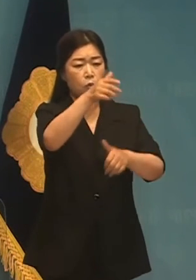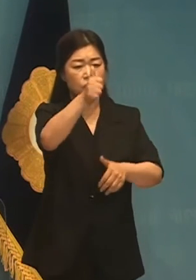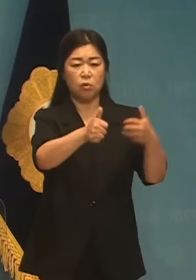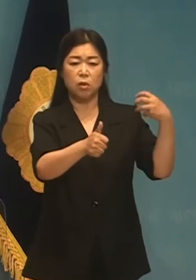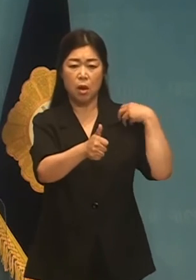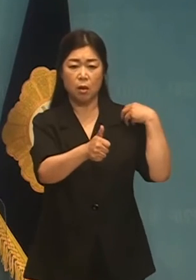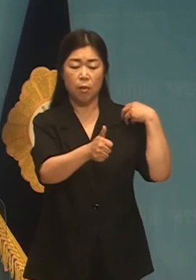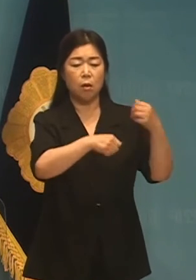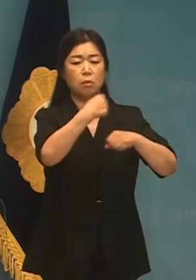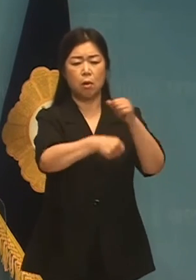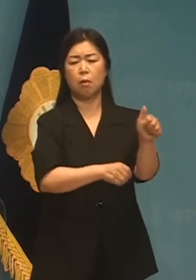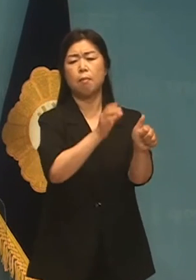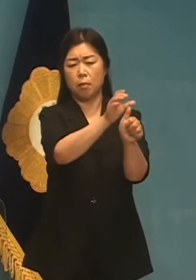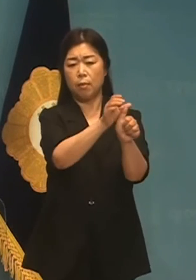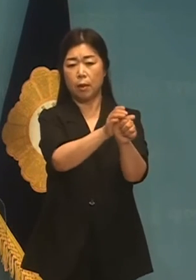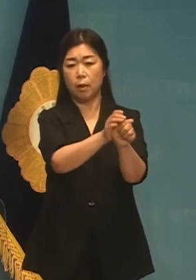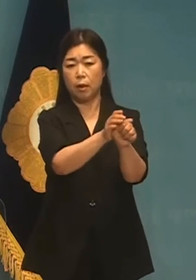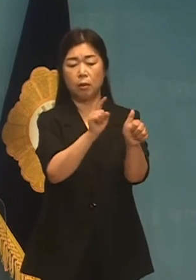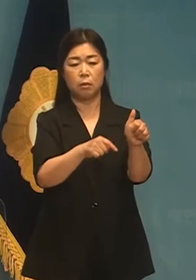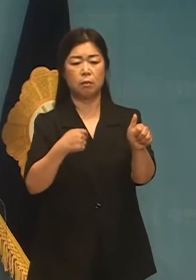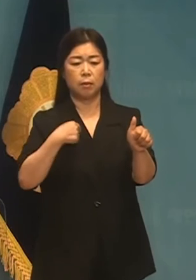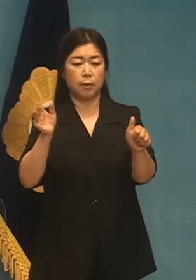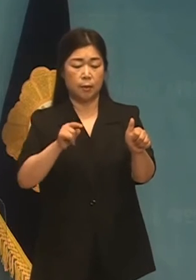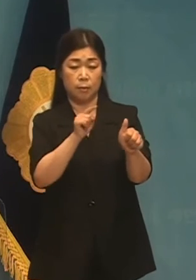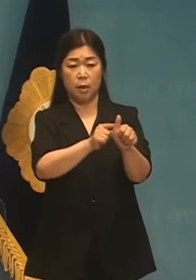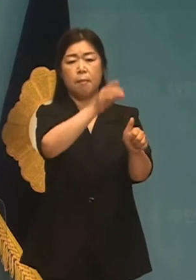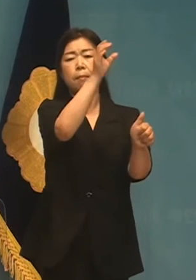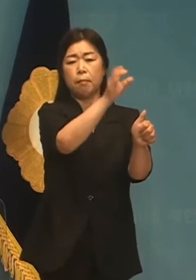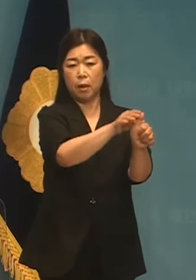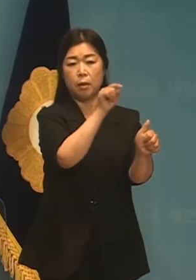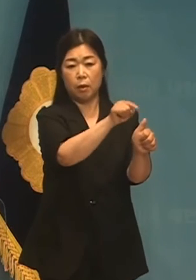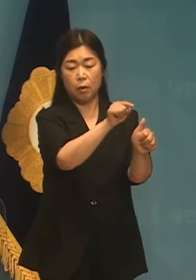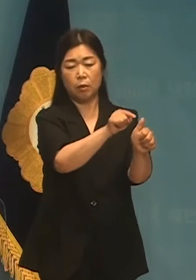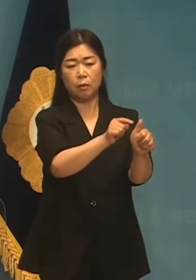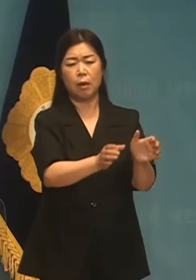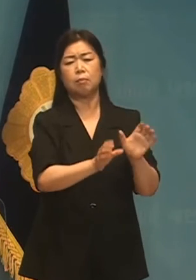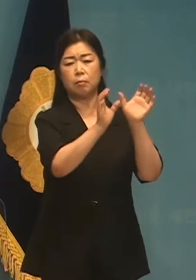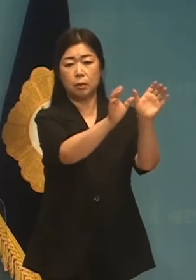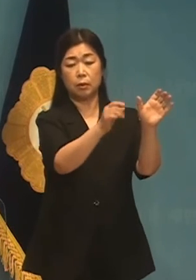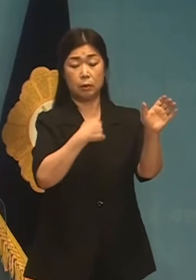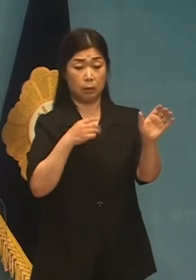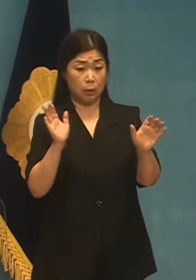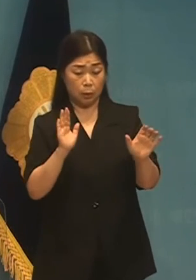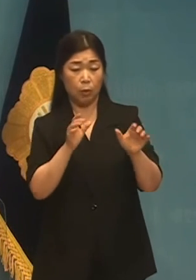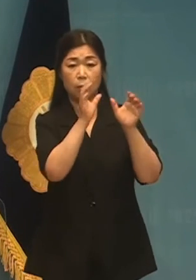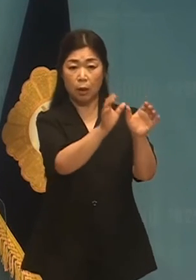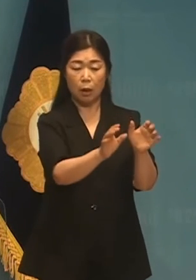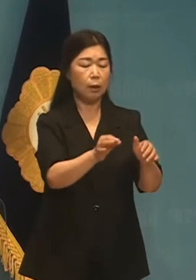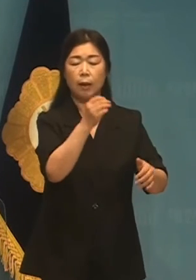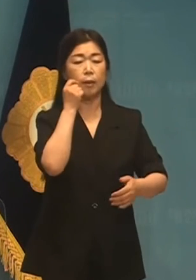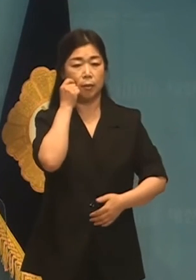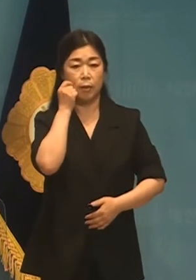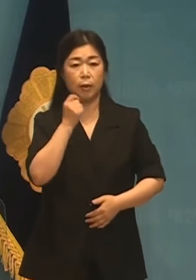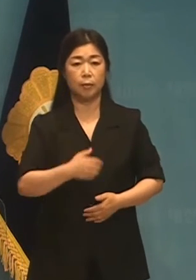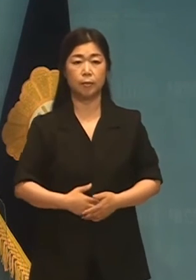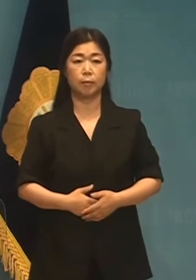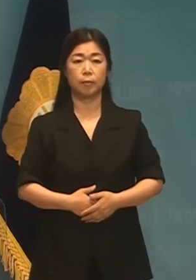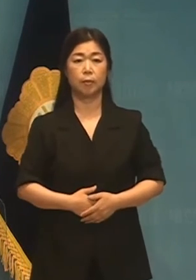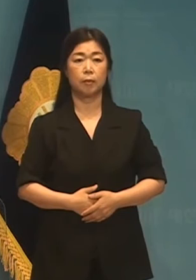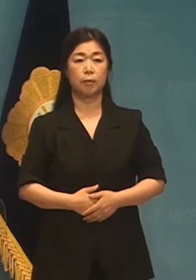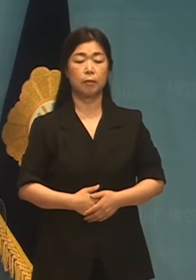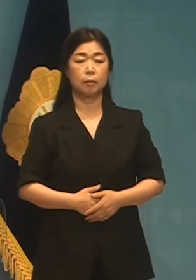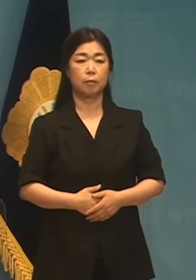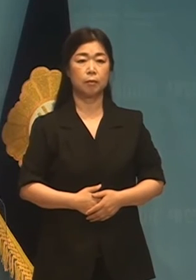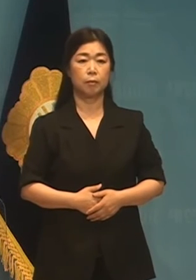책임을 프리랜스 계약이라는 이름으로 피고용자에게 모두 떠넘기는 형태가 되지 않아야 합니다.